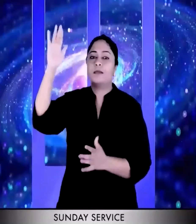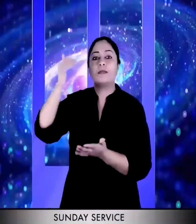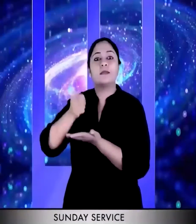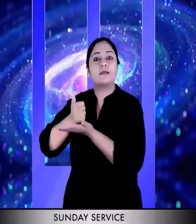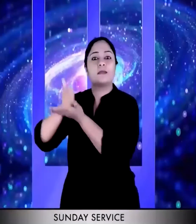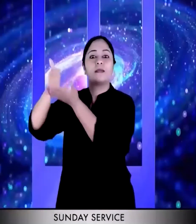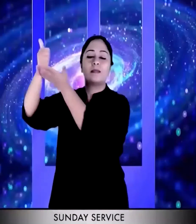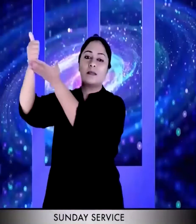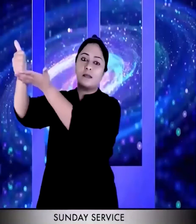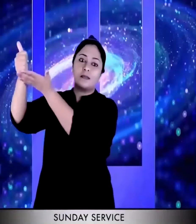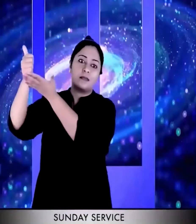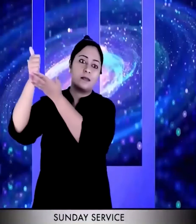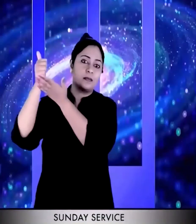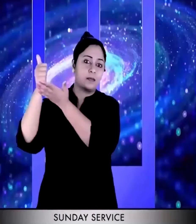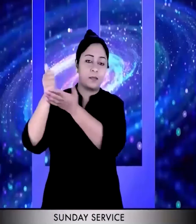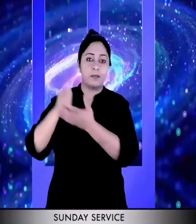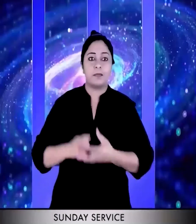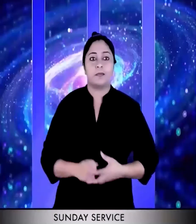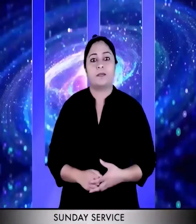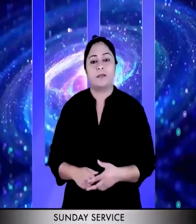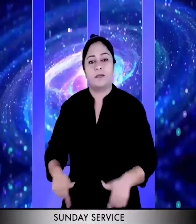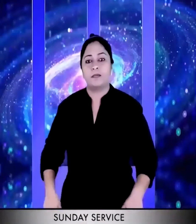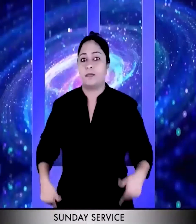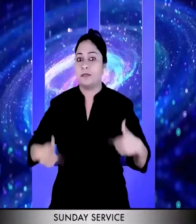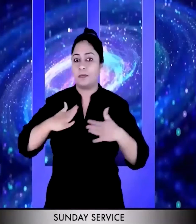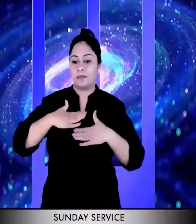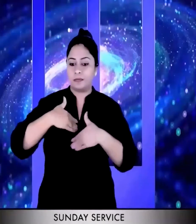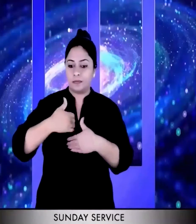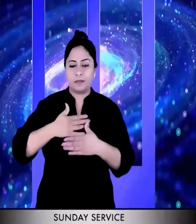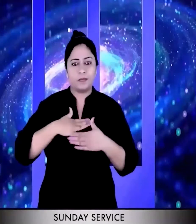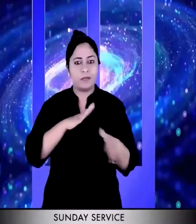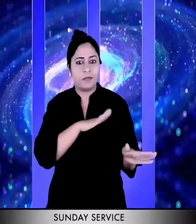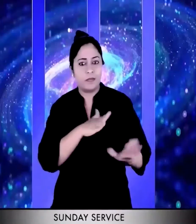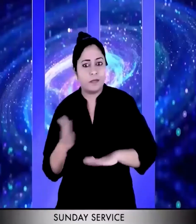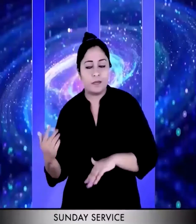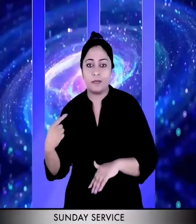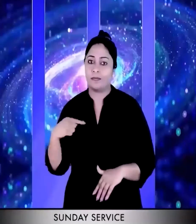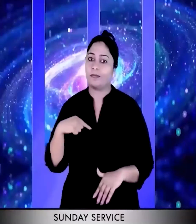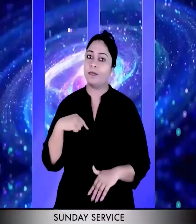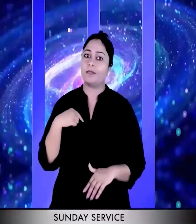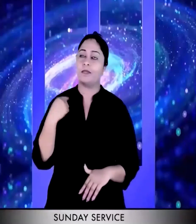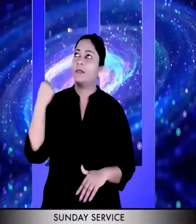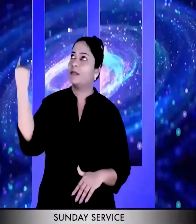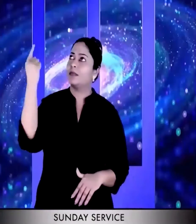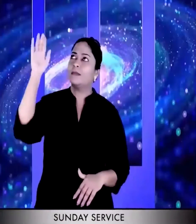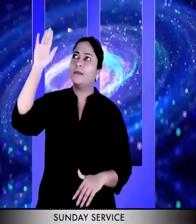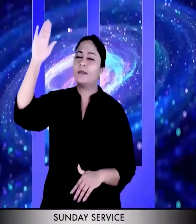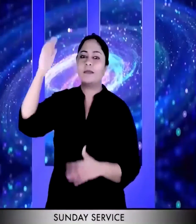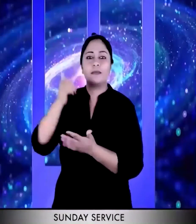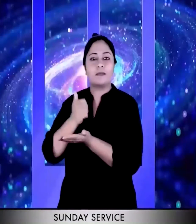যে মরি আমি ওরে জন্য,